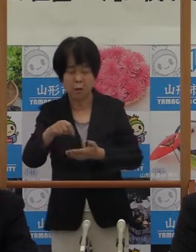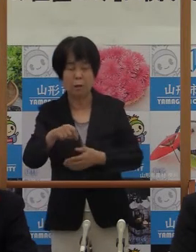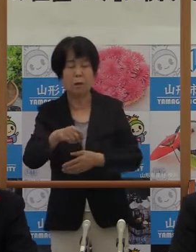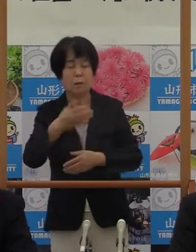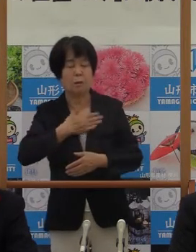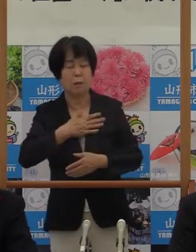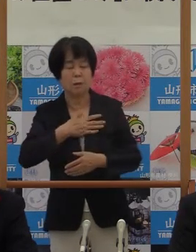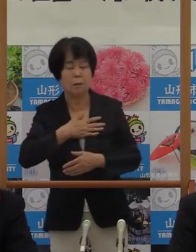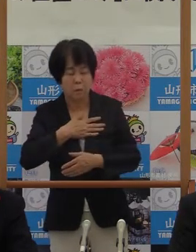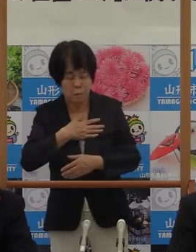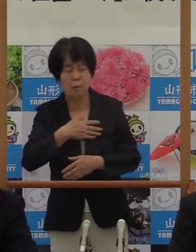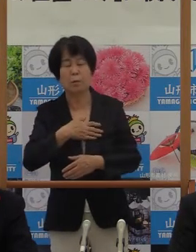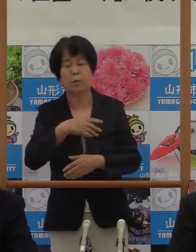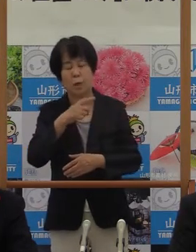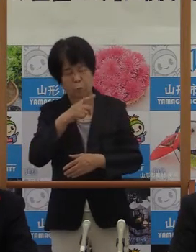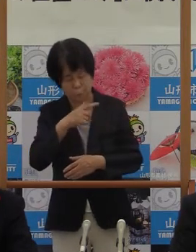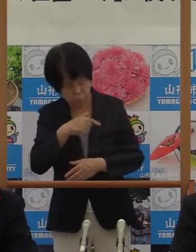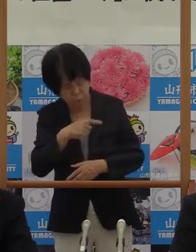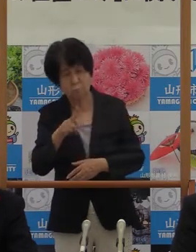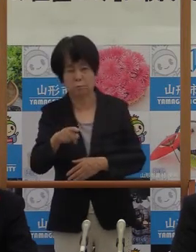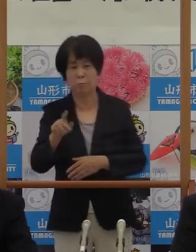ある意味その